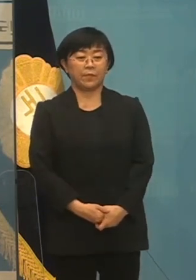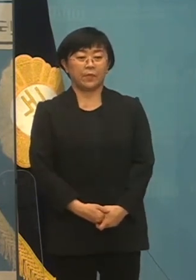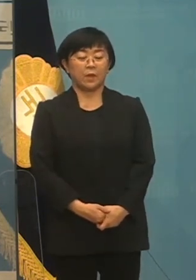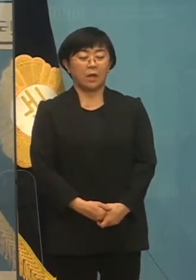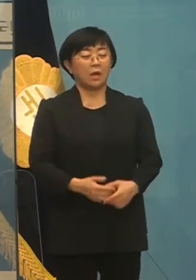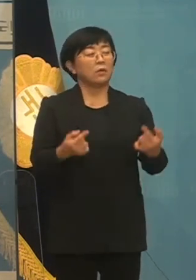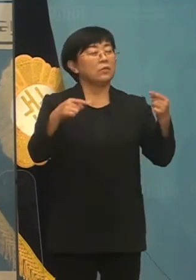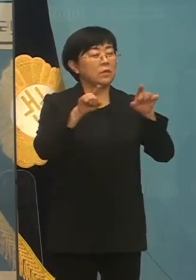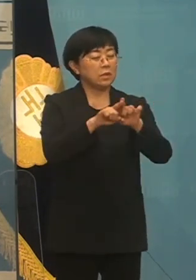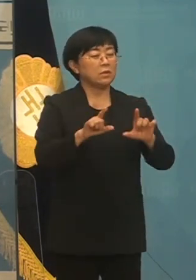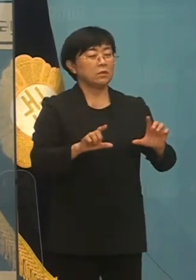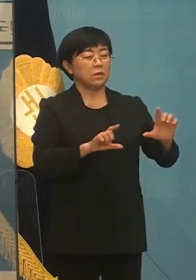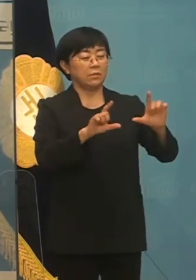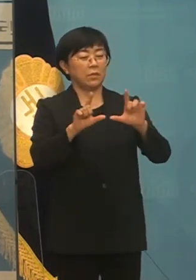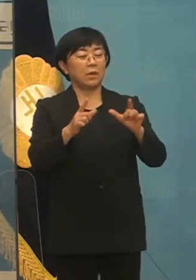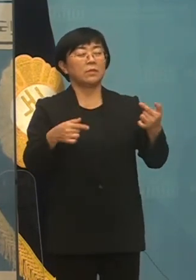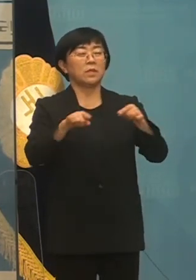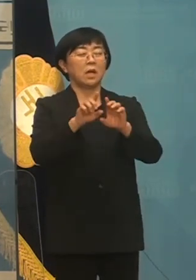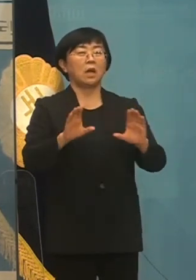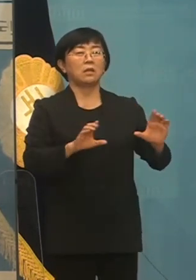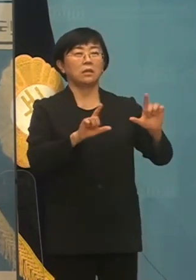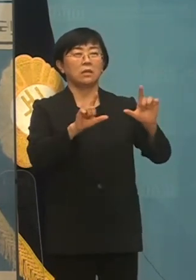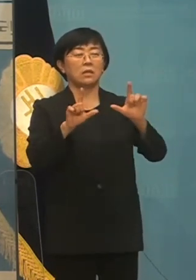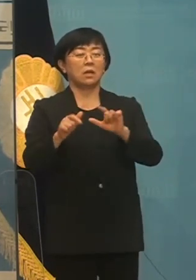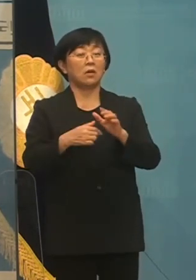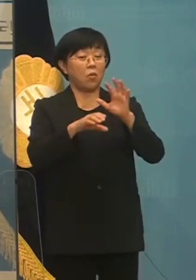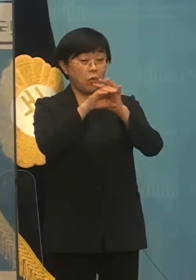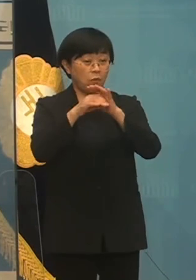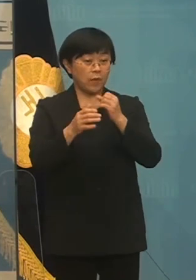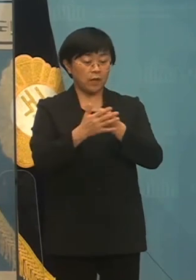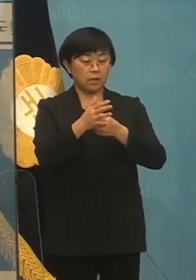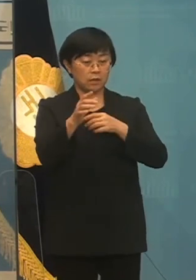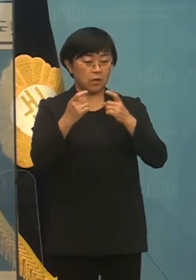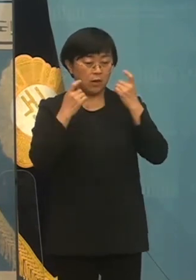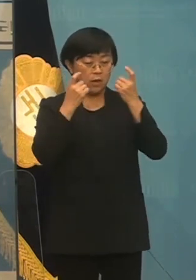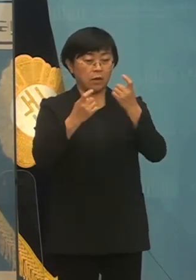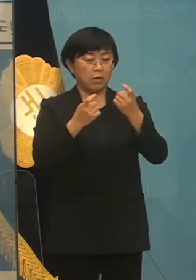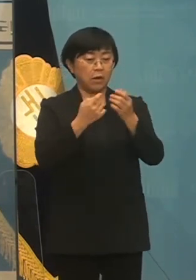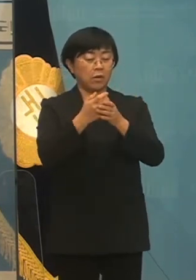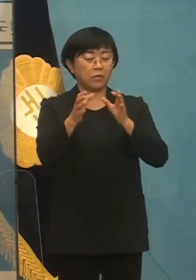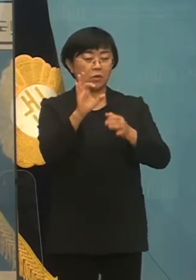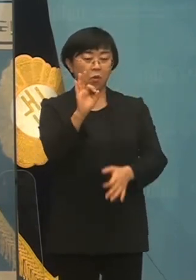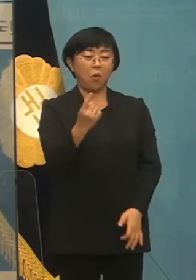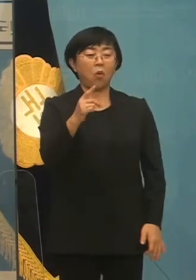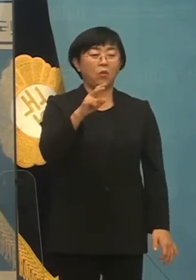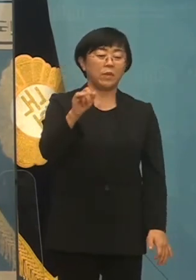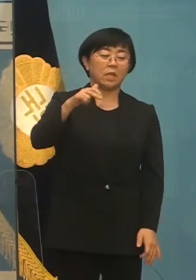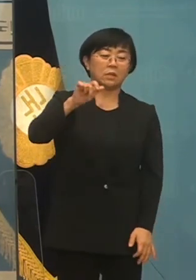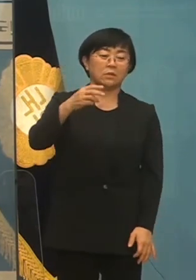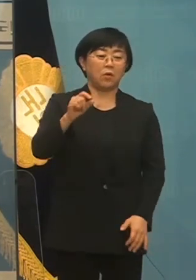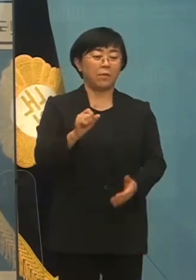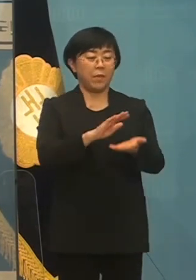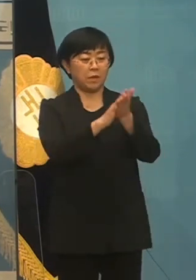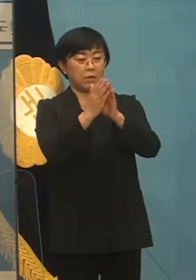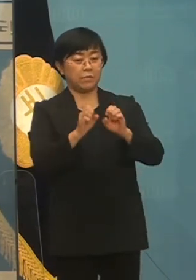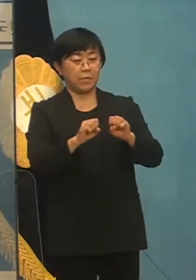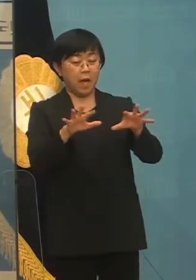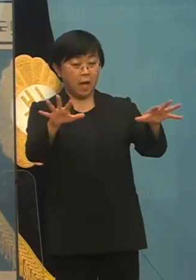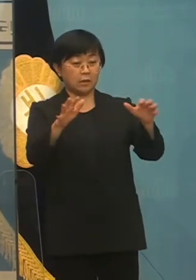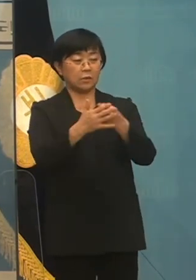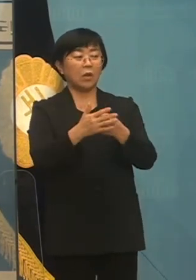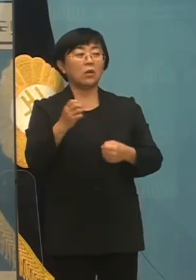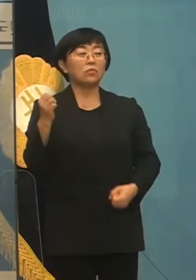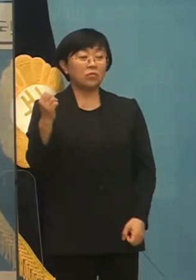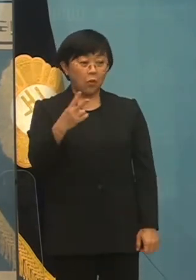위드 코로나 정책으로 여행업계의 영업 재개를 위한 준비가 오미크론 변이 확산으로 물거품이